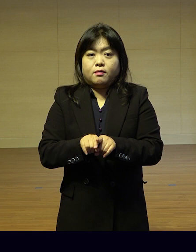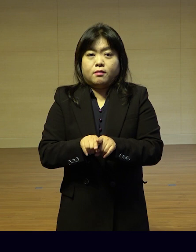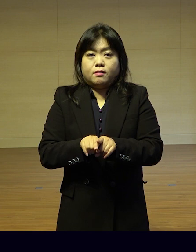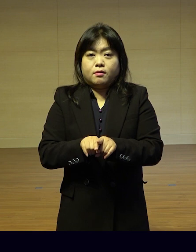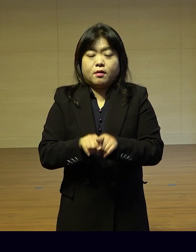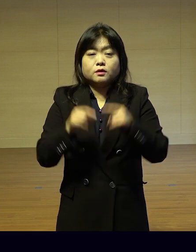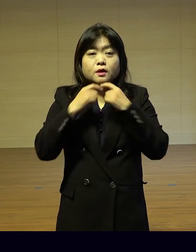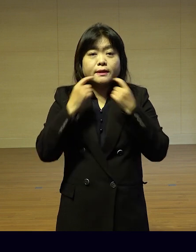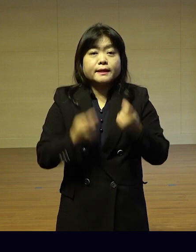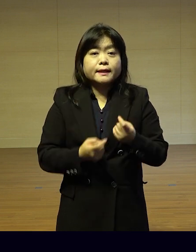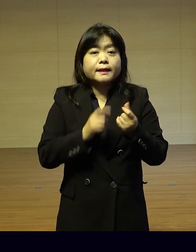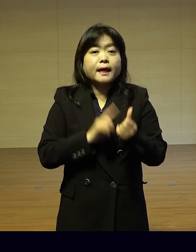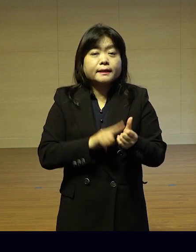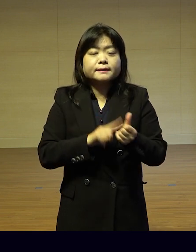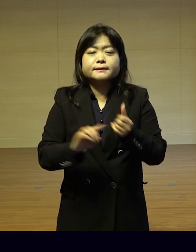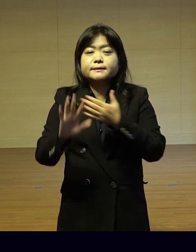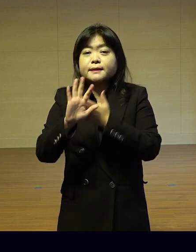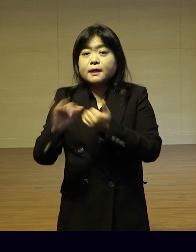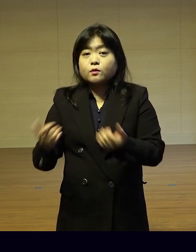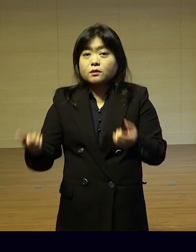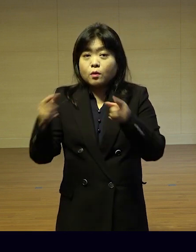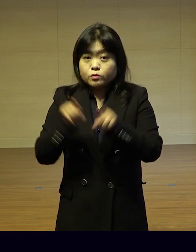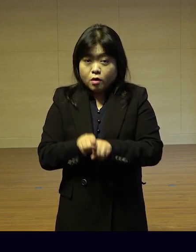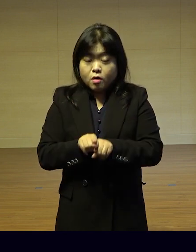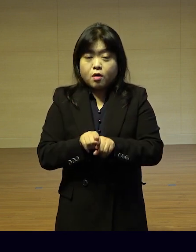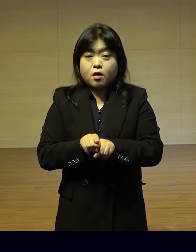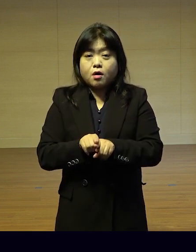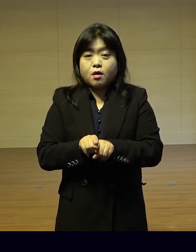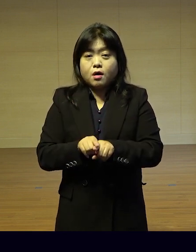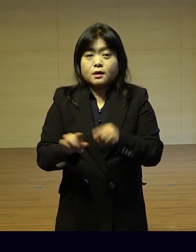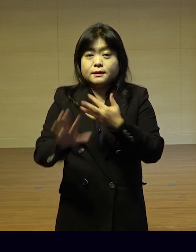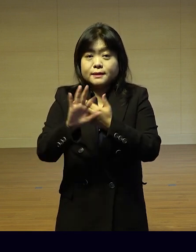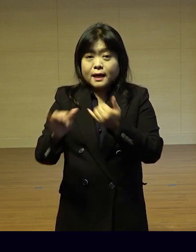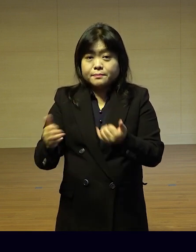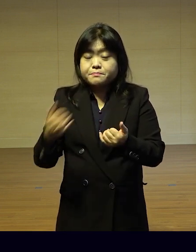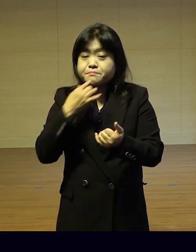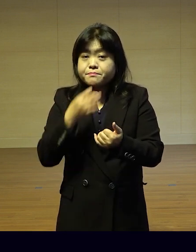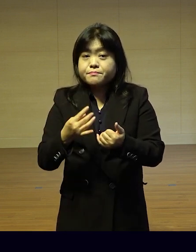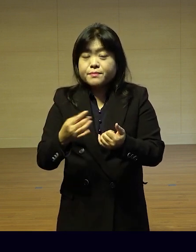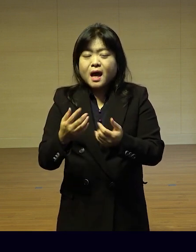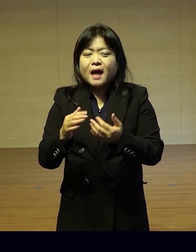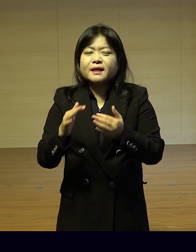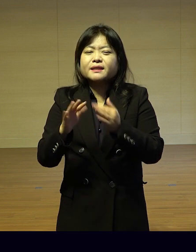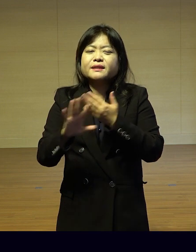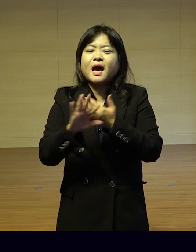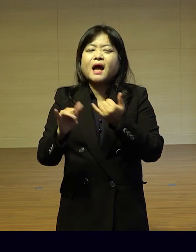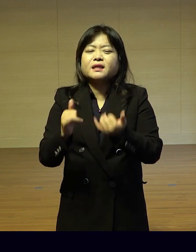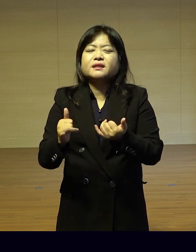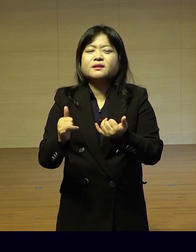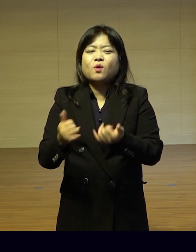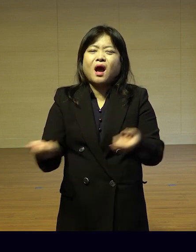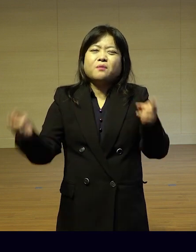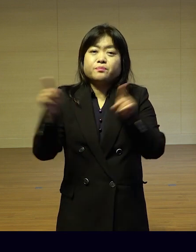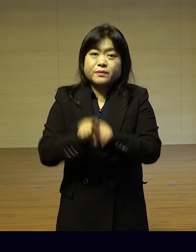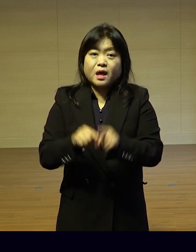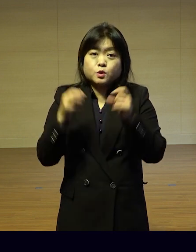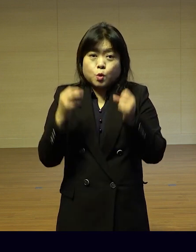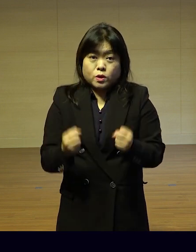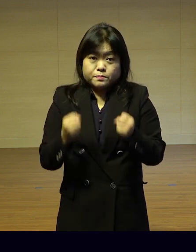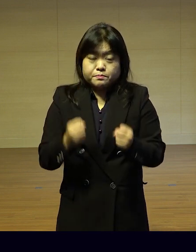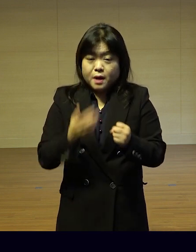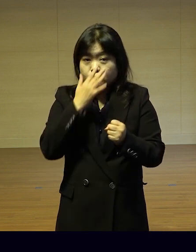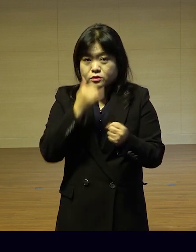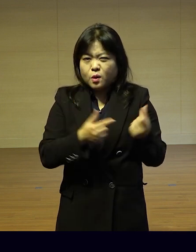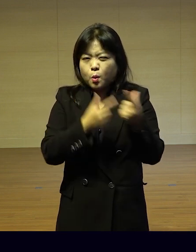어떤 개인은 다른 타인과 더불어서 타자를 통해서만 존립할 수 있다는 공동체 정신을